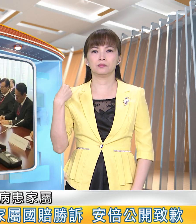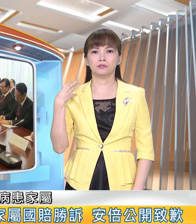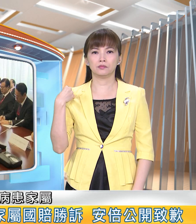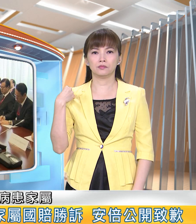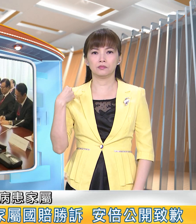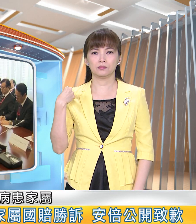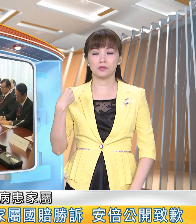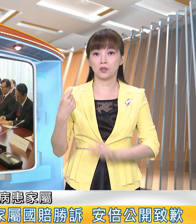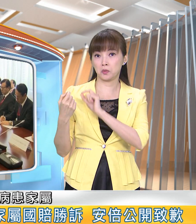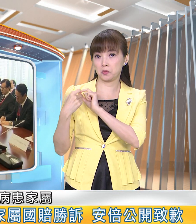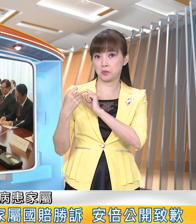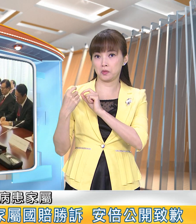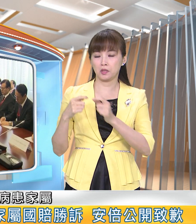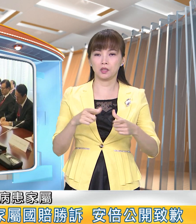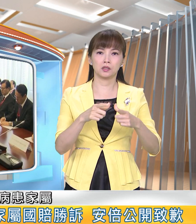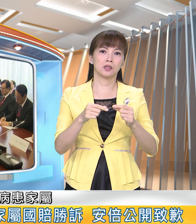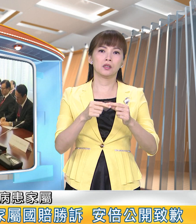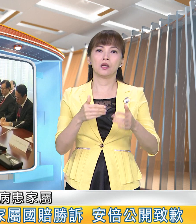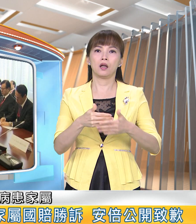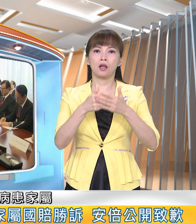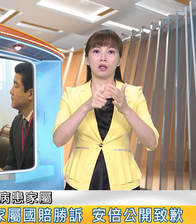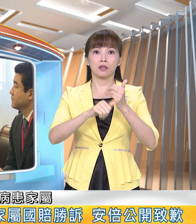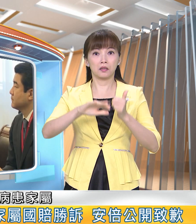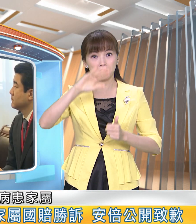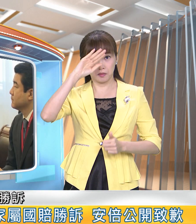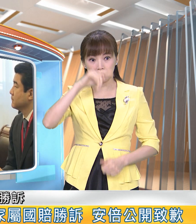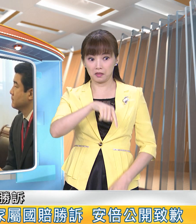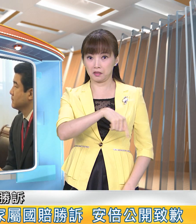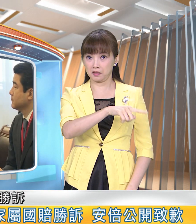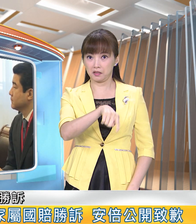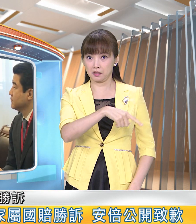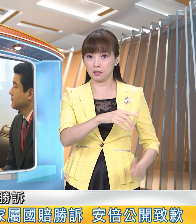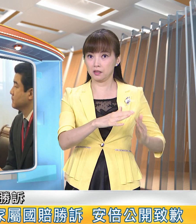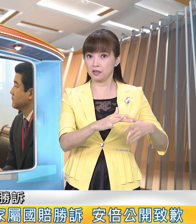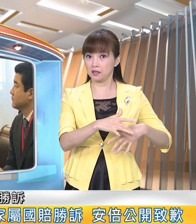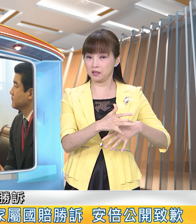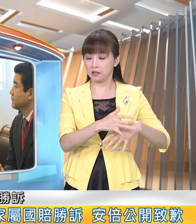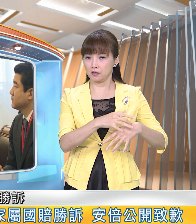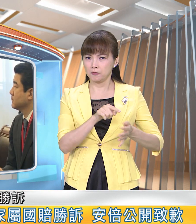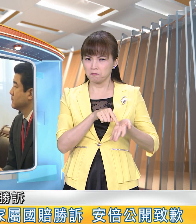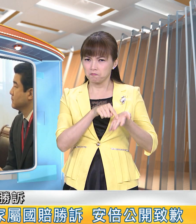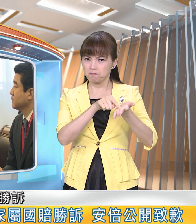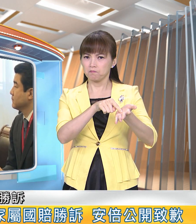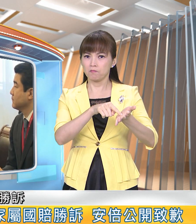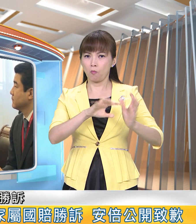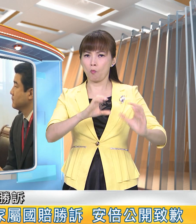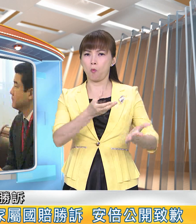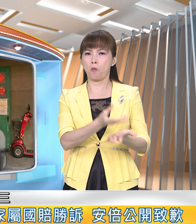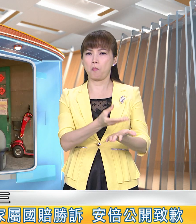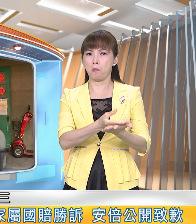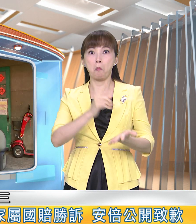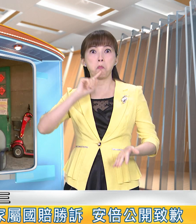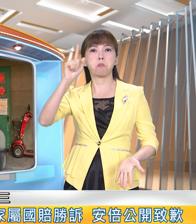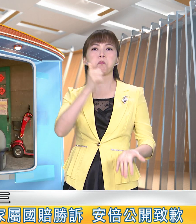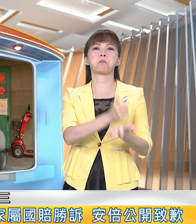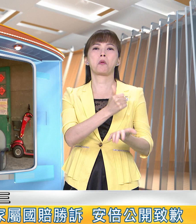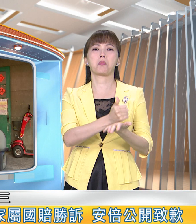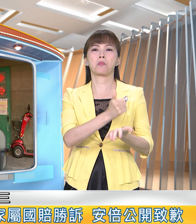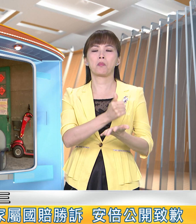近日本汉生病患家属提告请求国赔胜诉，而首相安倍晋